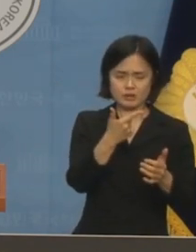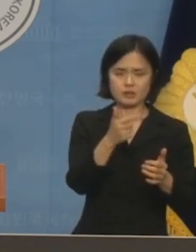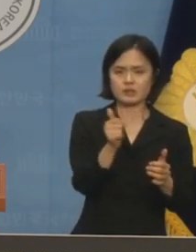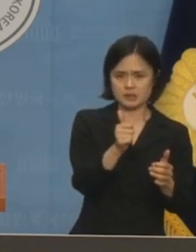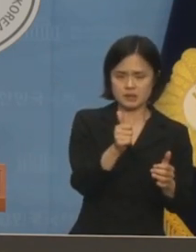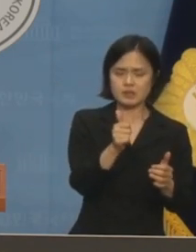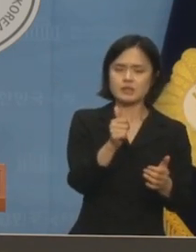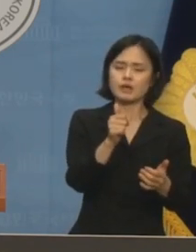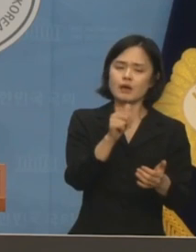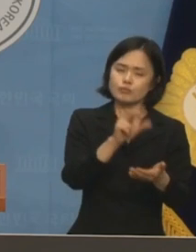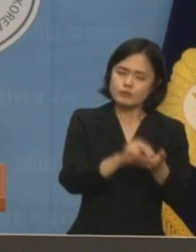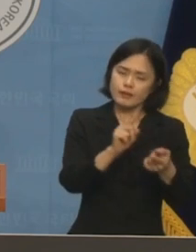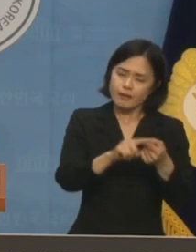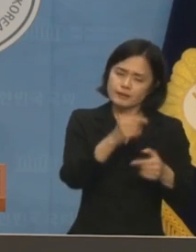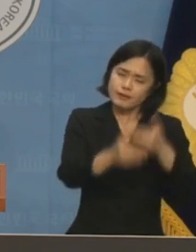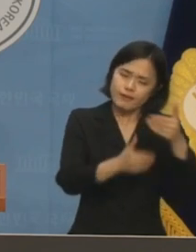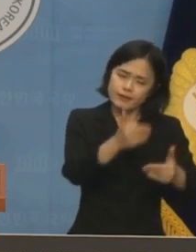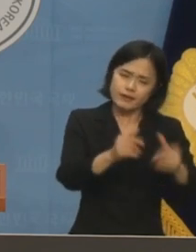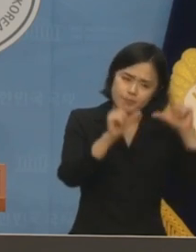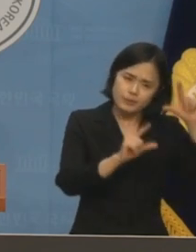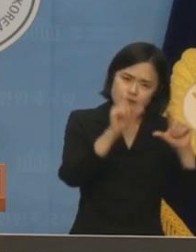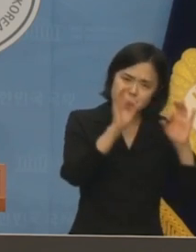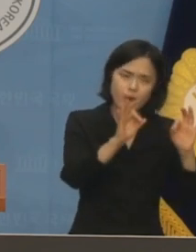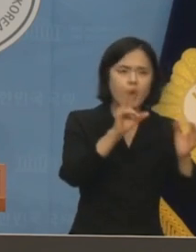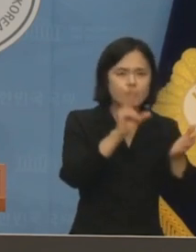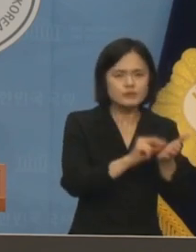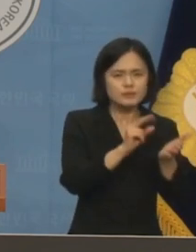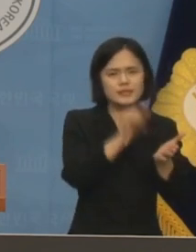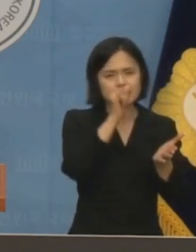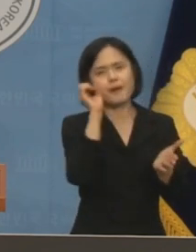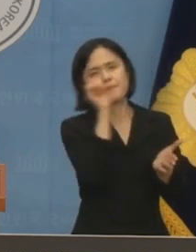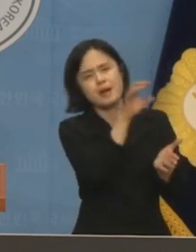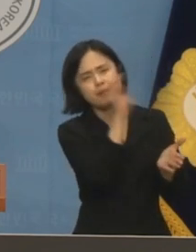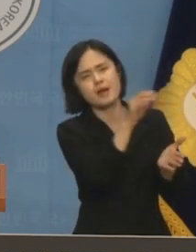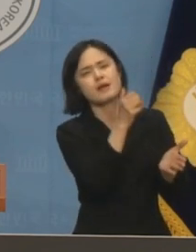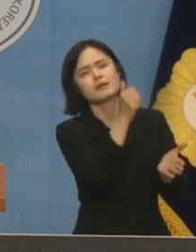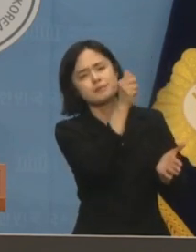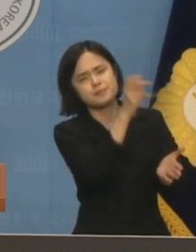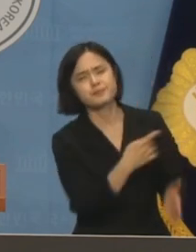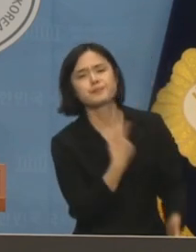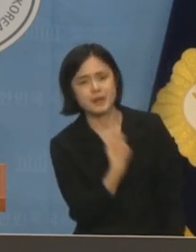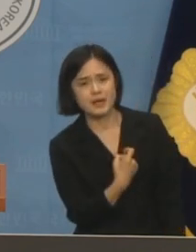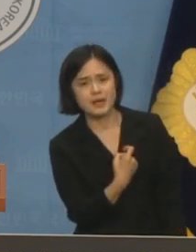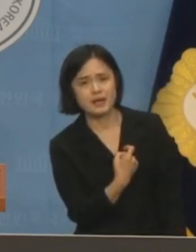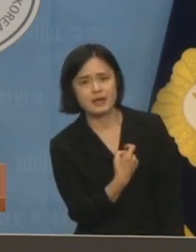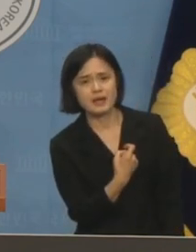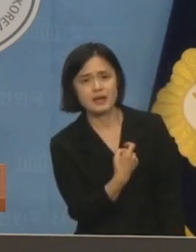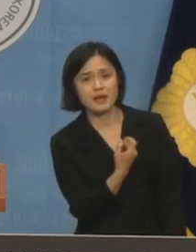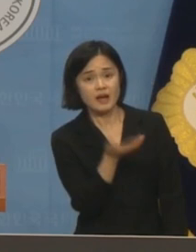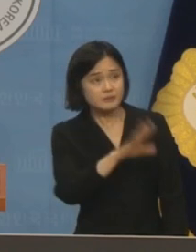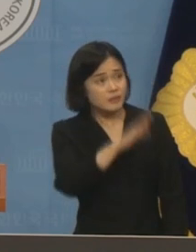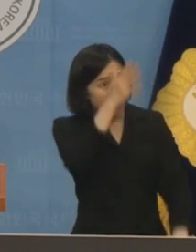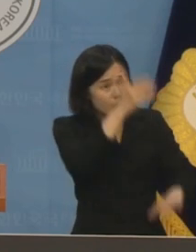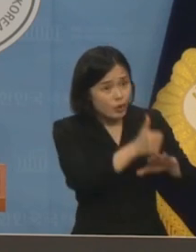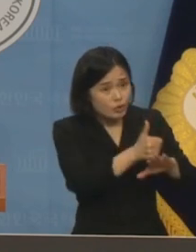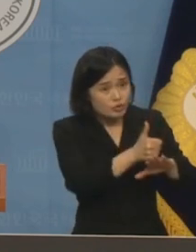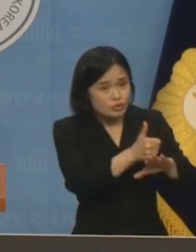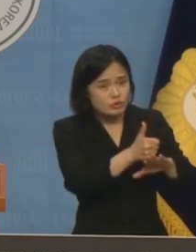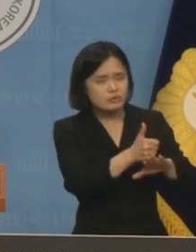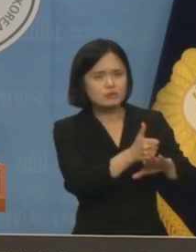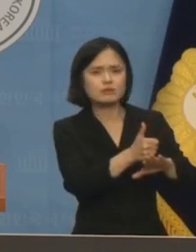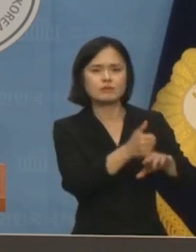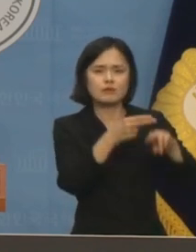지적해왔다. 그러나 지난 문재인 정부는 우리의 요구를 아예 묵살해 분노를 초래했다. 그런데 윤석열